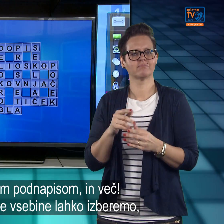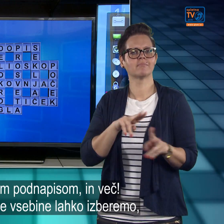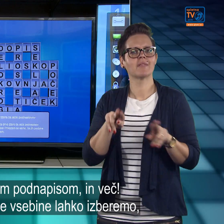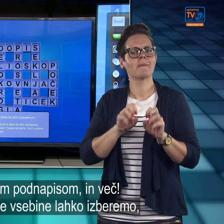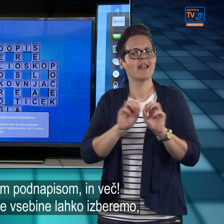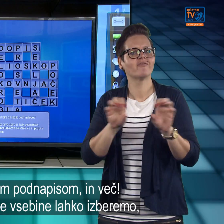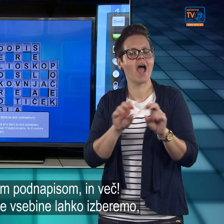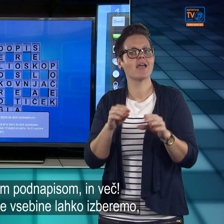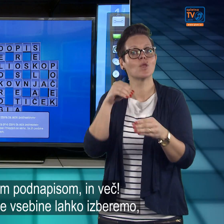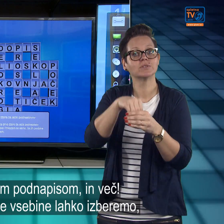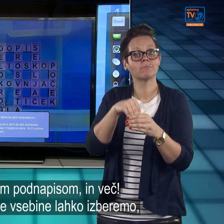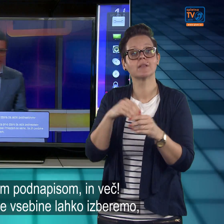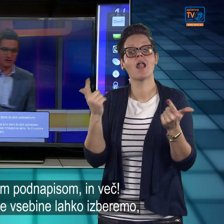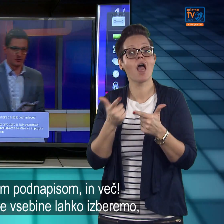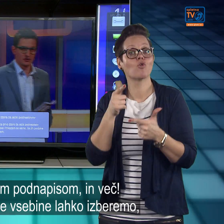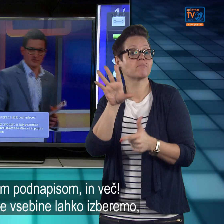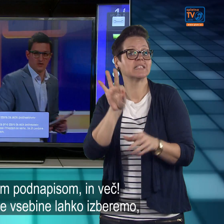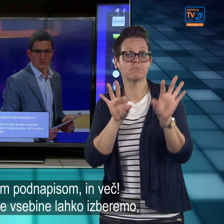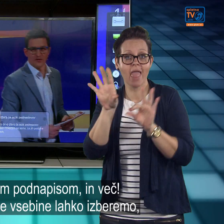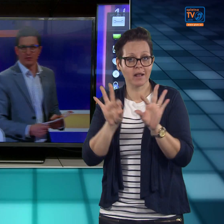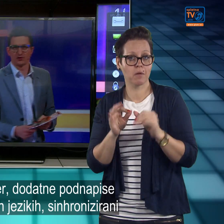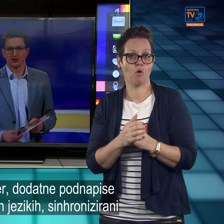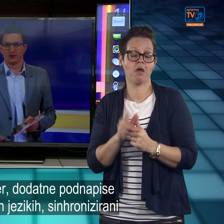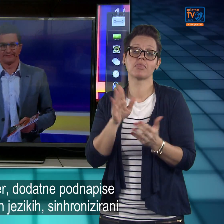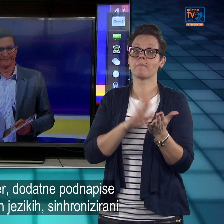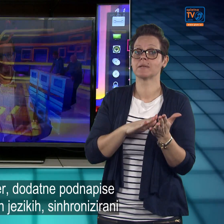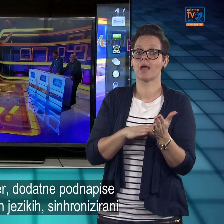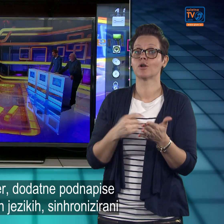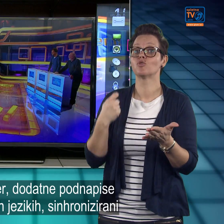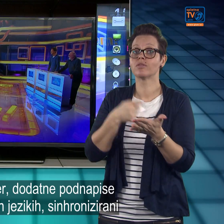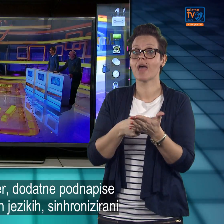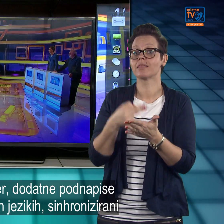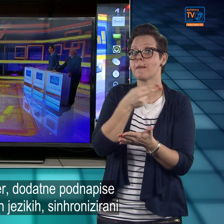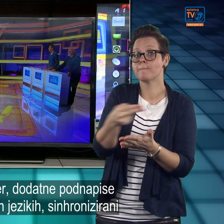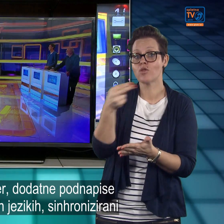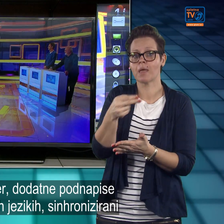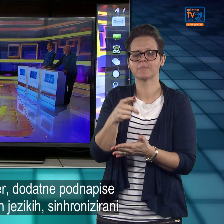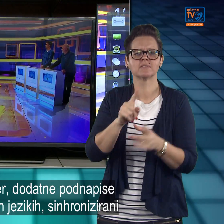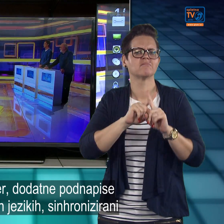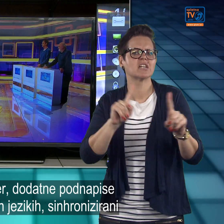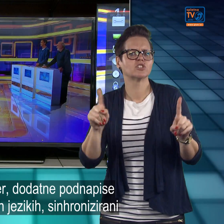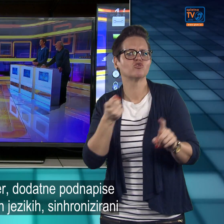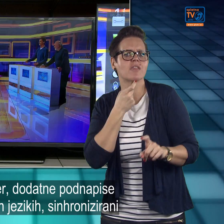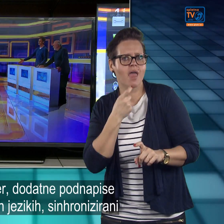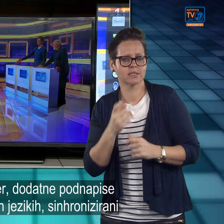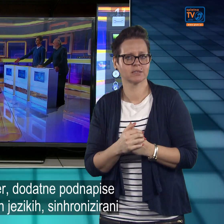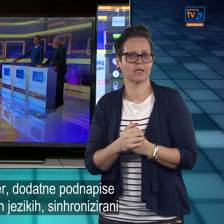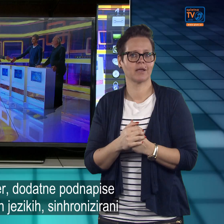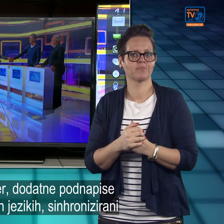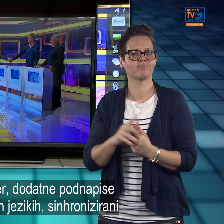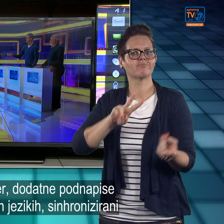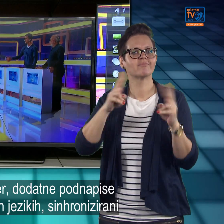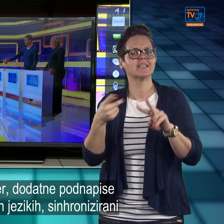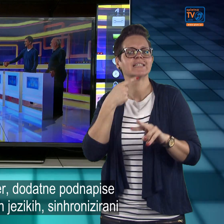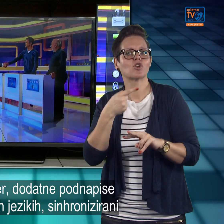Za predvajane vsebine lahko izberemo, na primer, dodatne podnapise v različnih jezikih, sinhronizirani govor